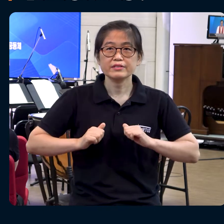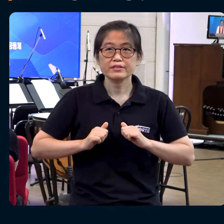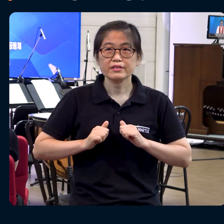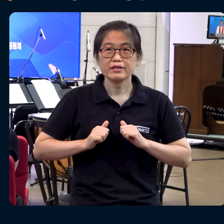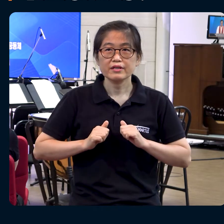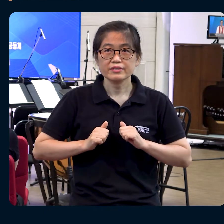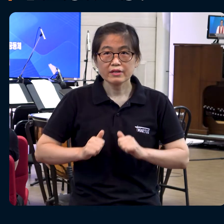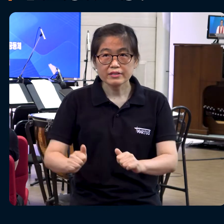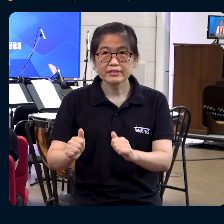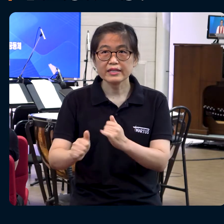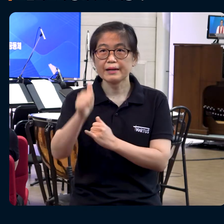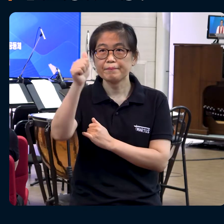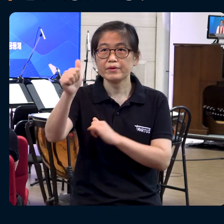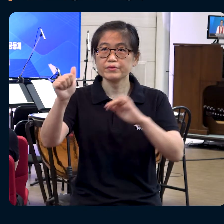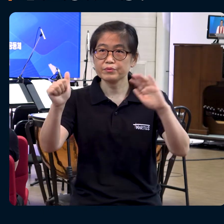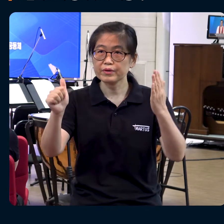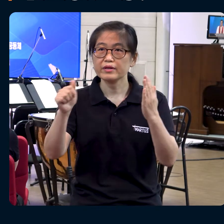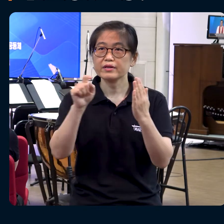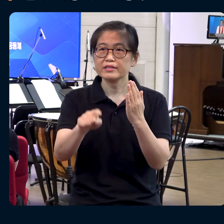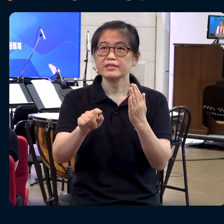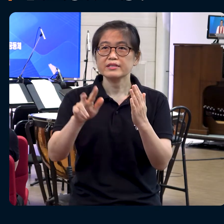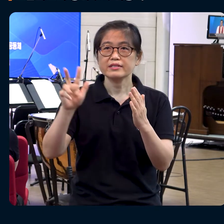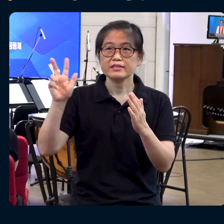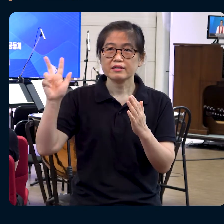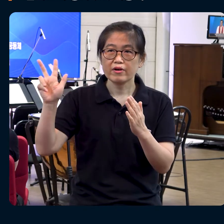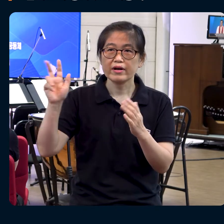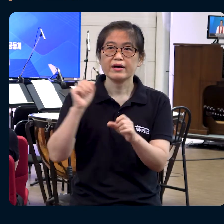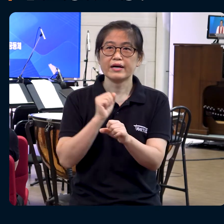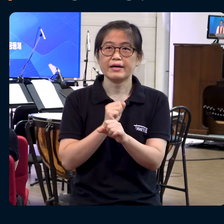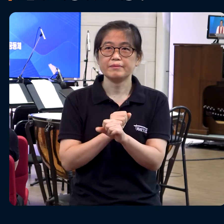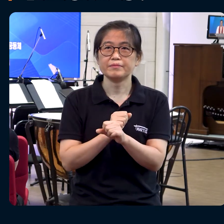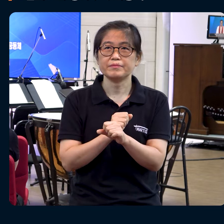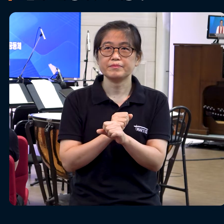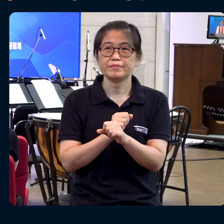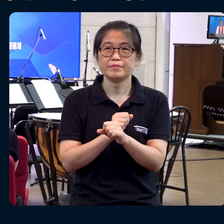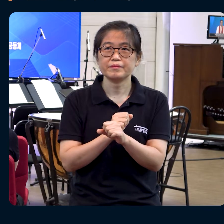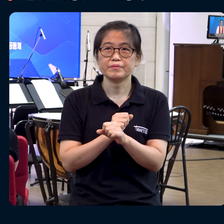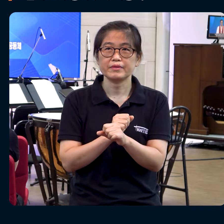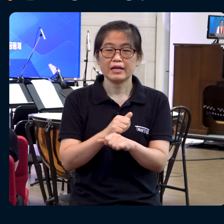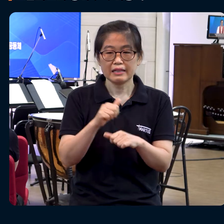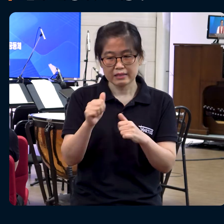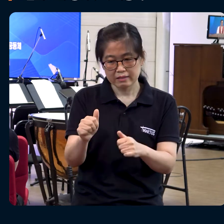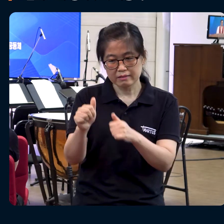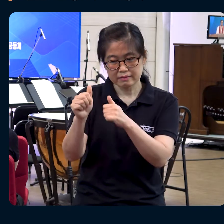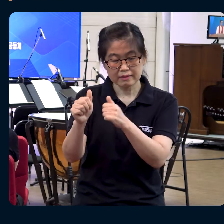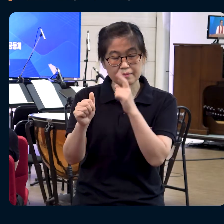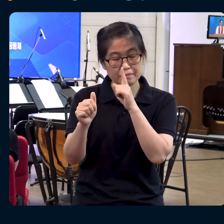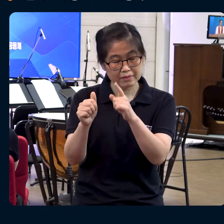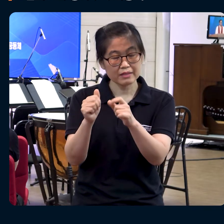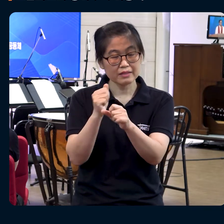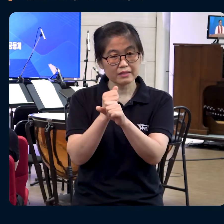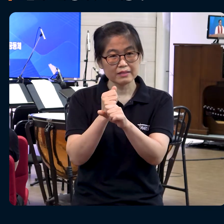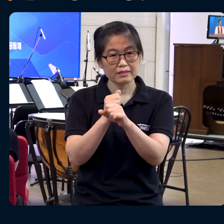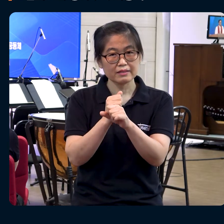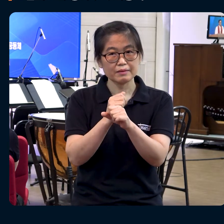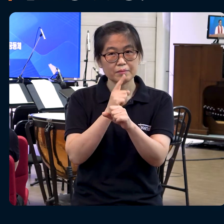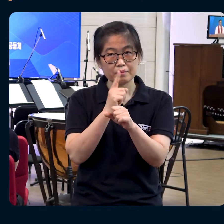사랑하고 성실한 남편이 될 것을 지금 서약합니다. 하나씩 하나씩 따라하게